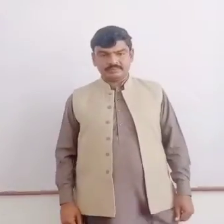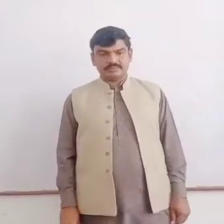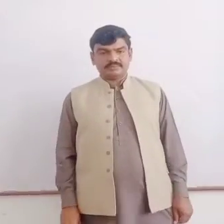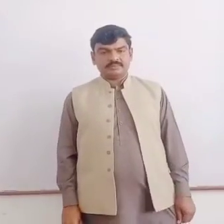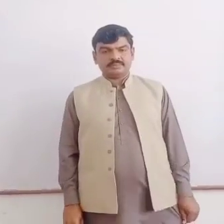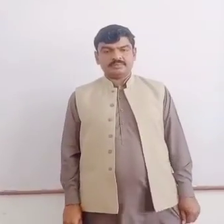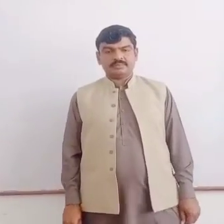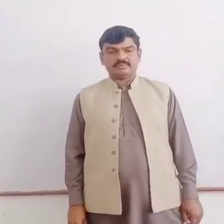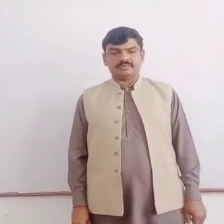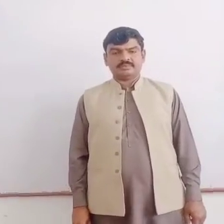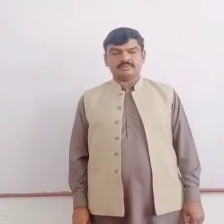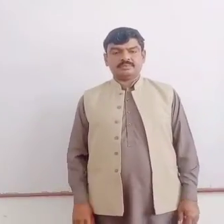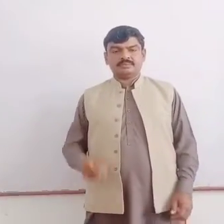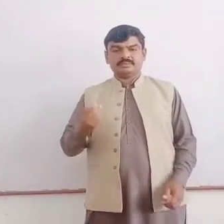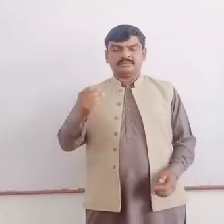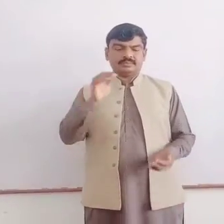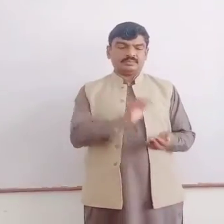माल असबाब,